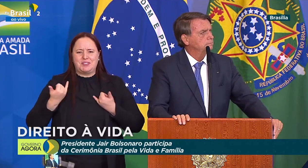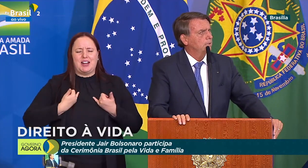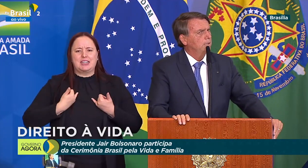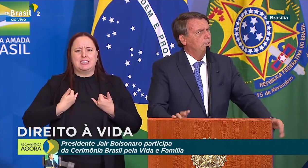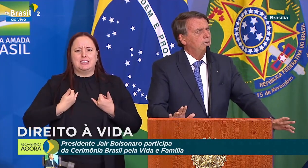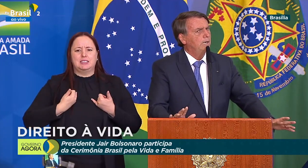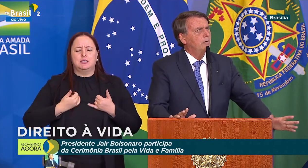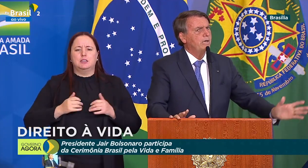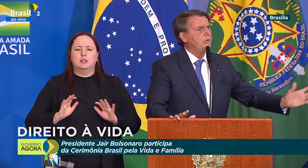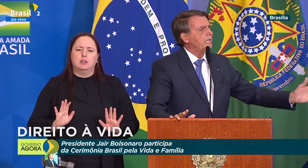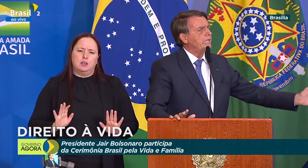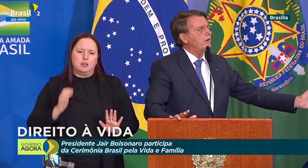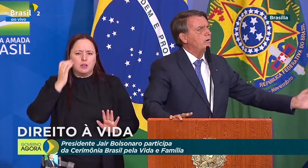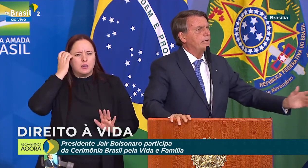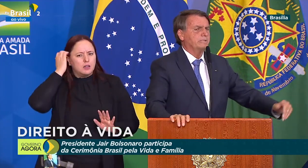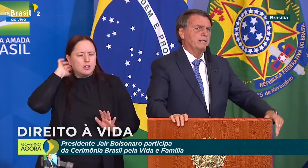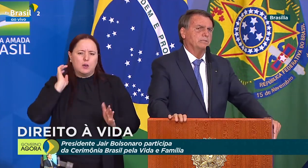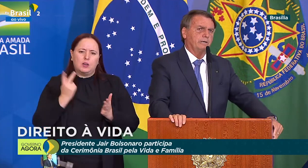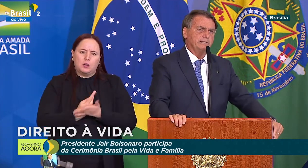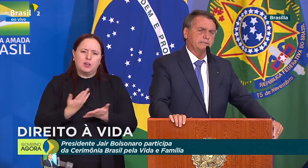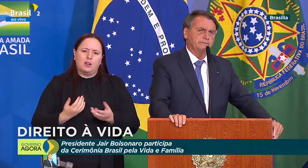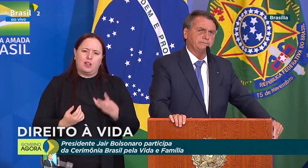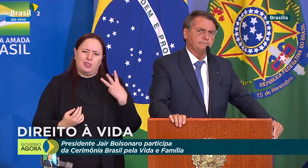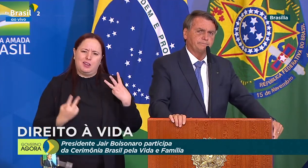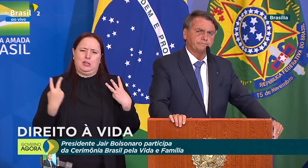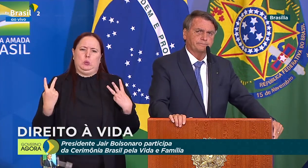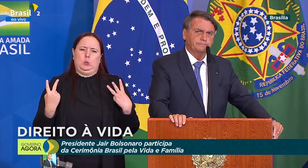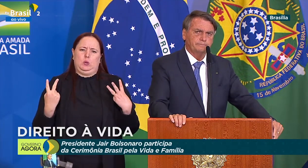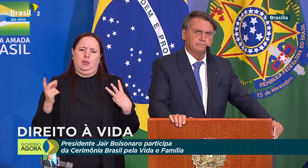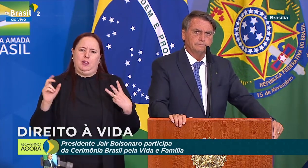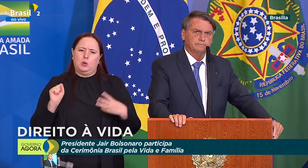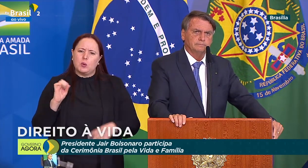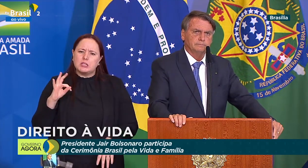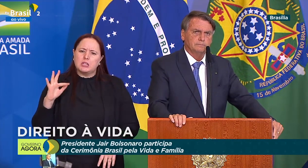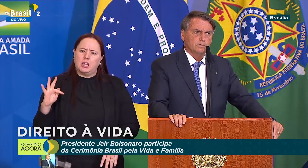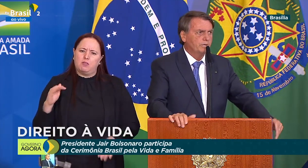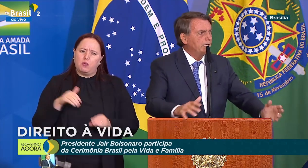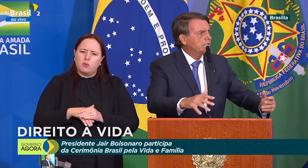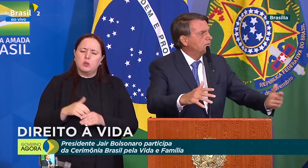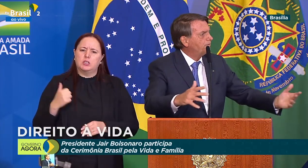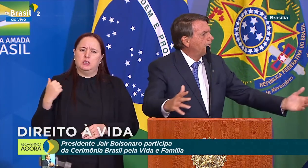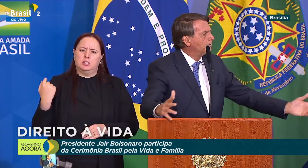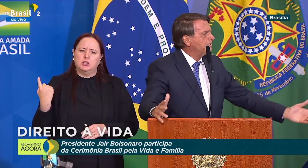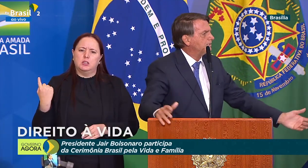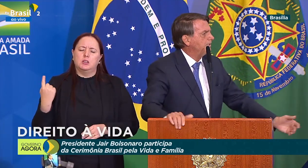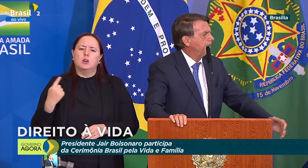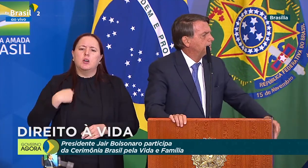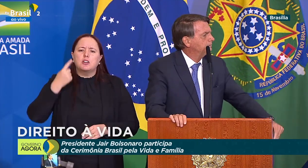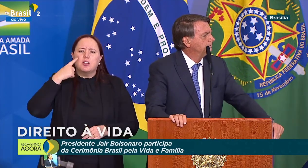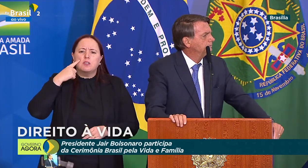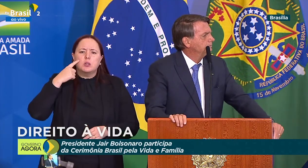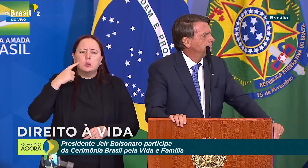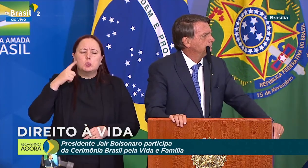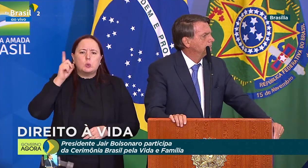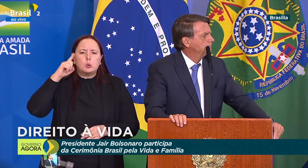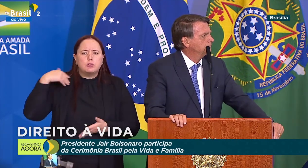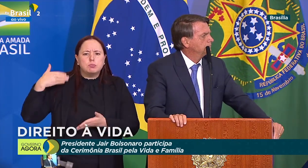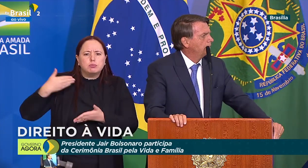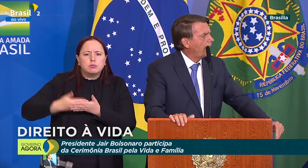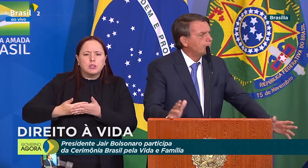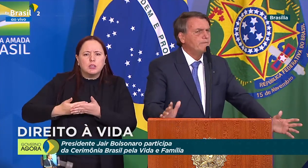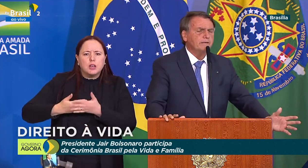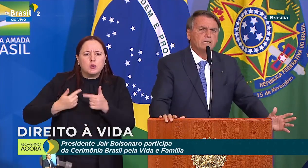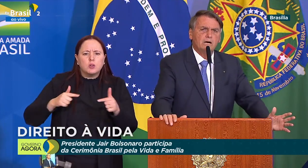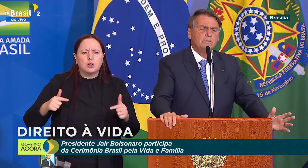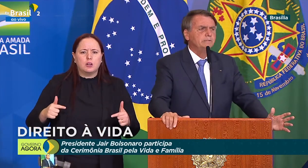e olha o que aconteceu agora 3 a 2 e o que nós estamos vendo no dia a dia